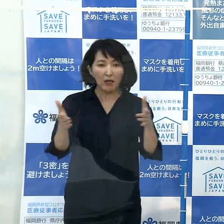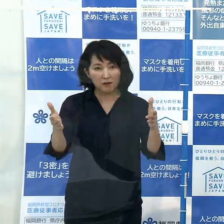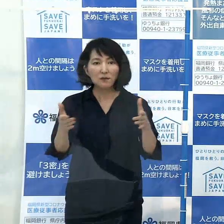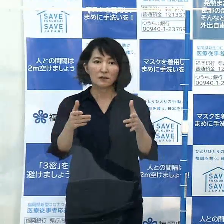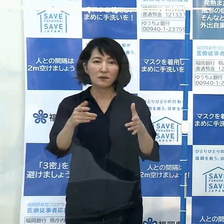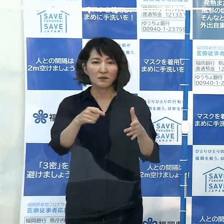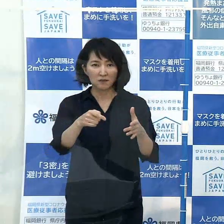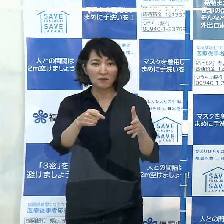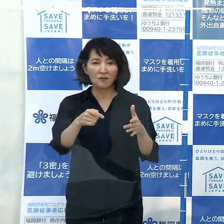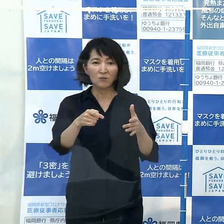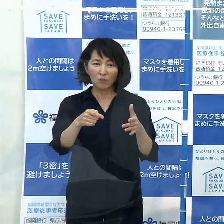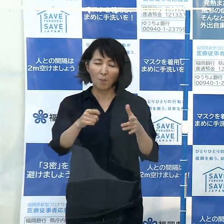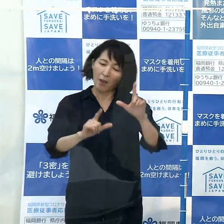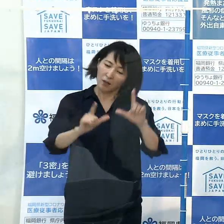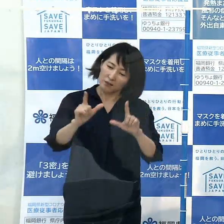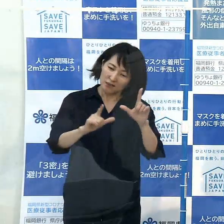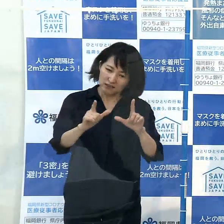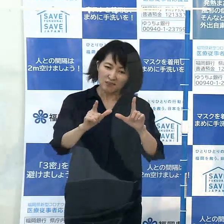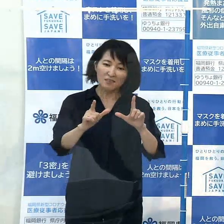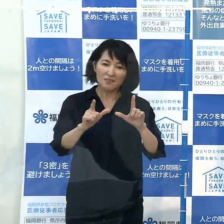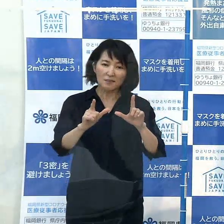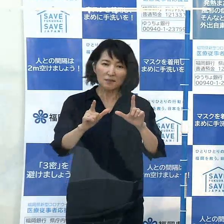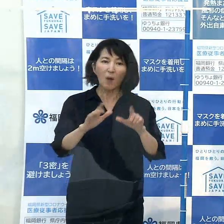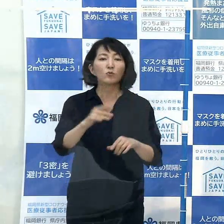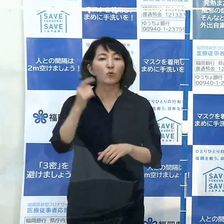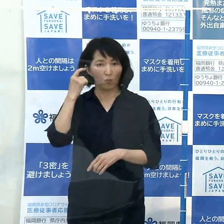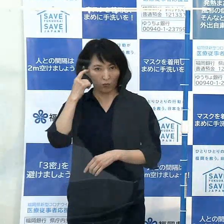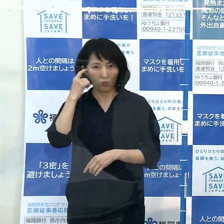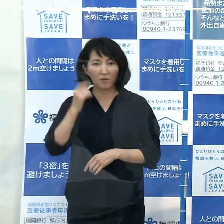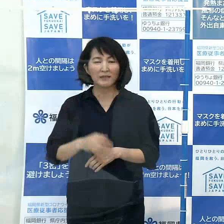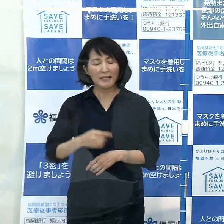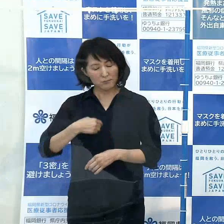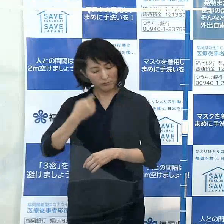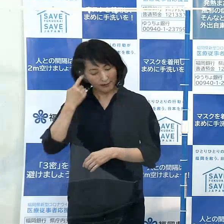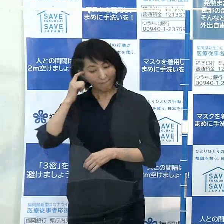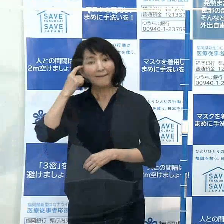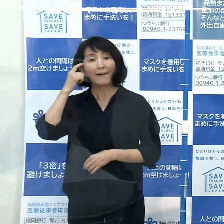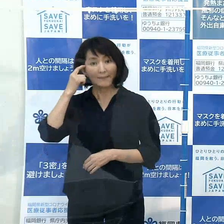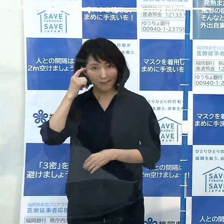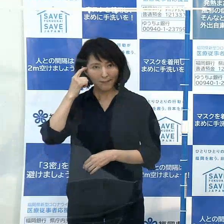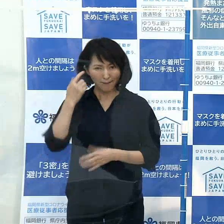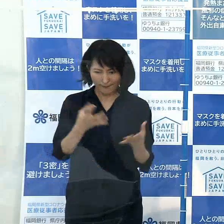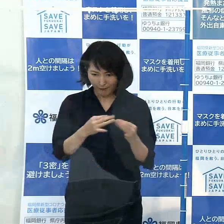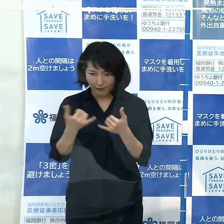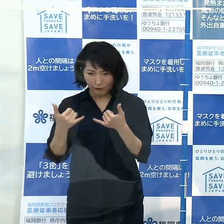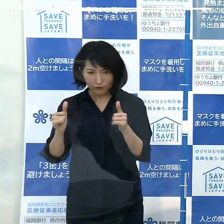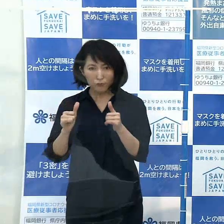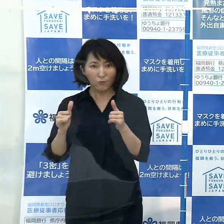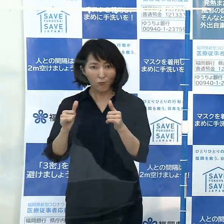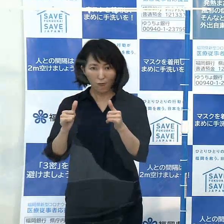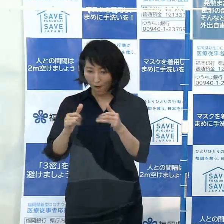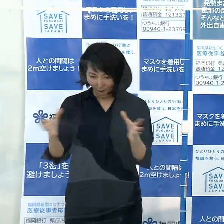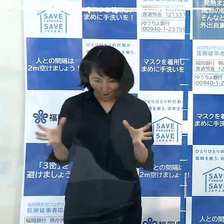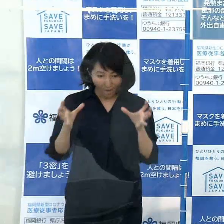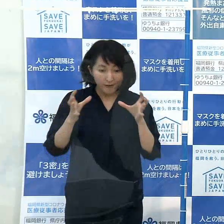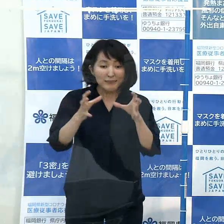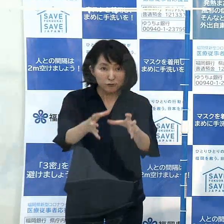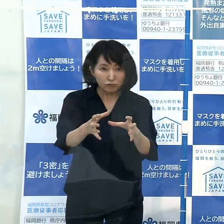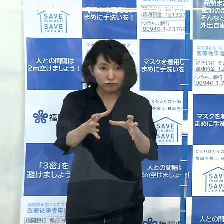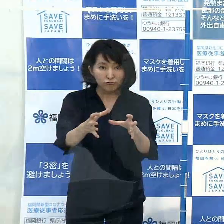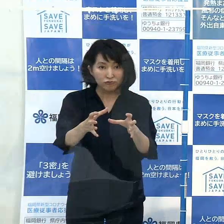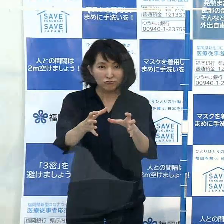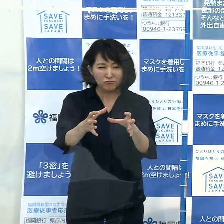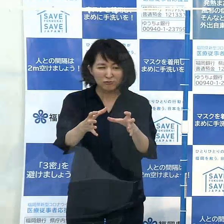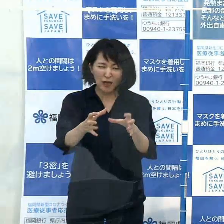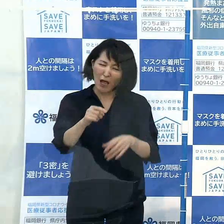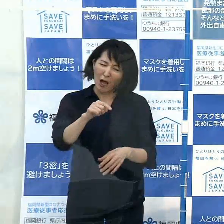ことはまちまちであろうかと思いますので常識的に考えて大人数の会食その場所との関係で大人数